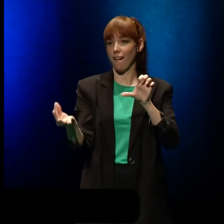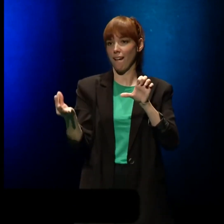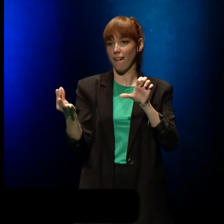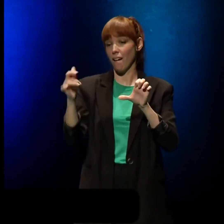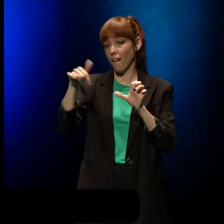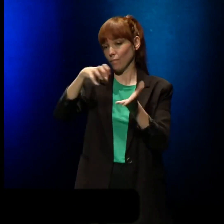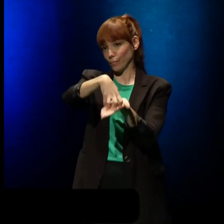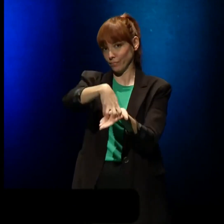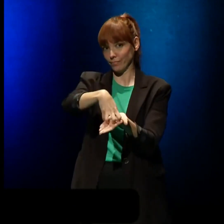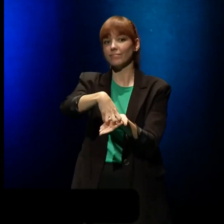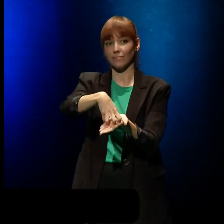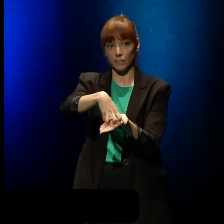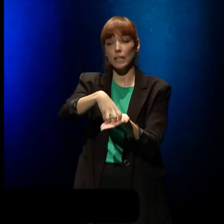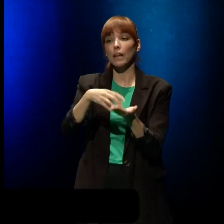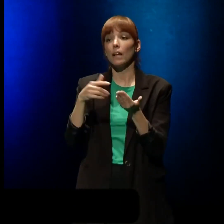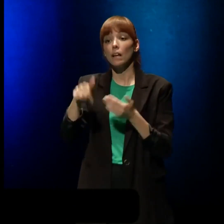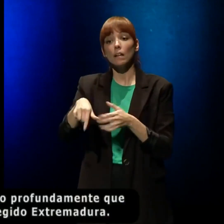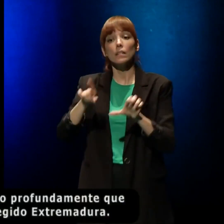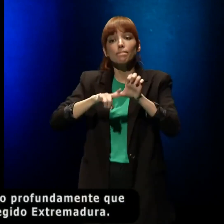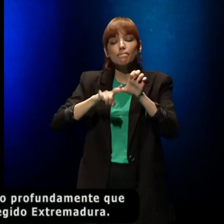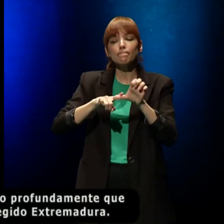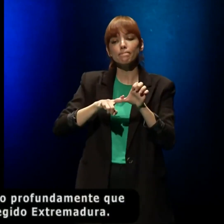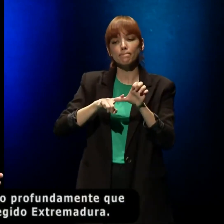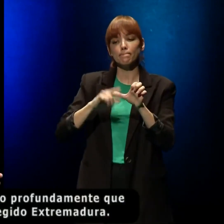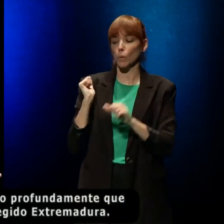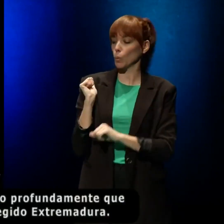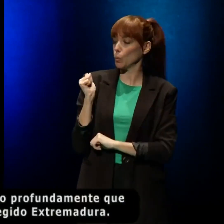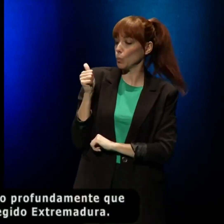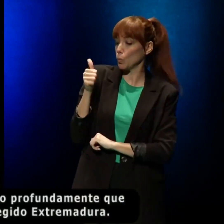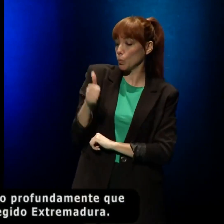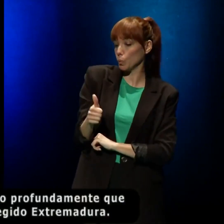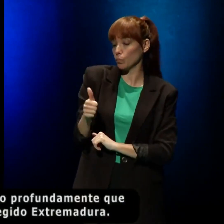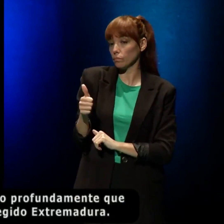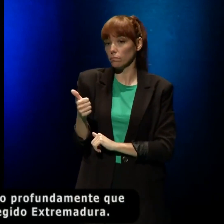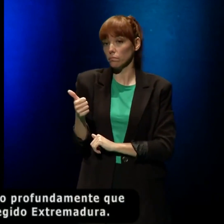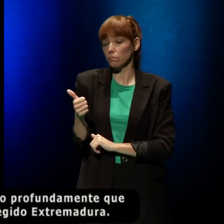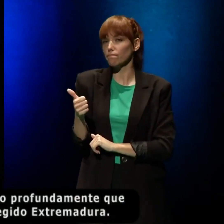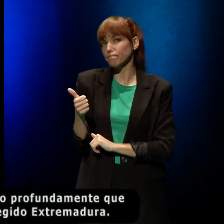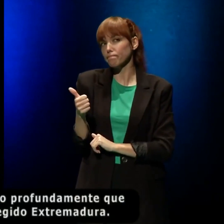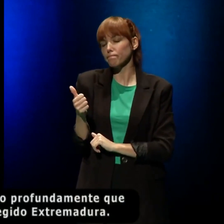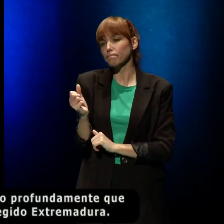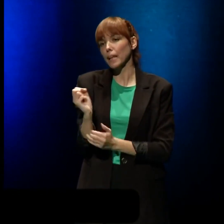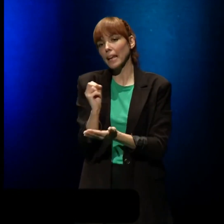En Extremadura nos hemos propuesto a lo largo de este tiempo